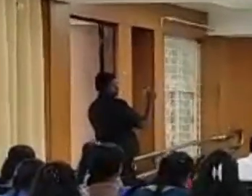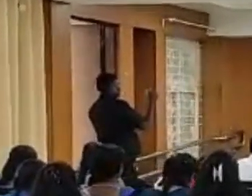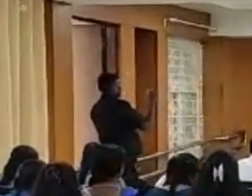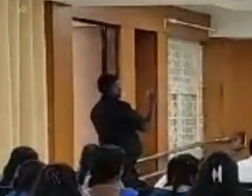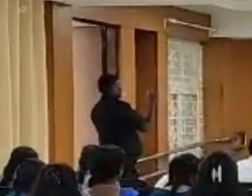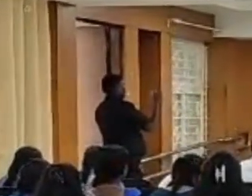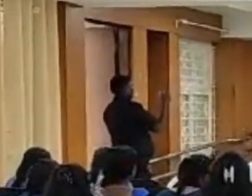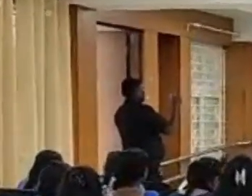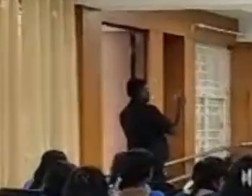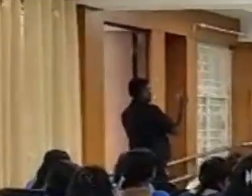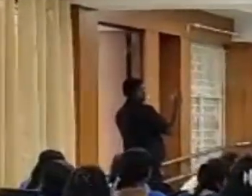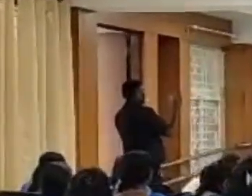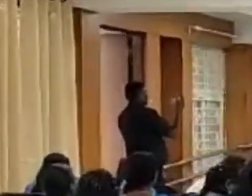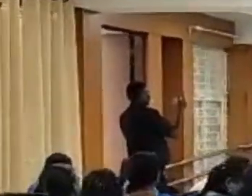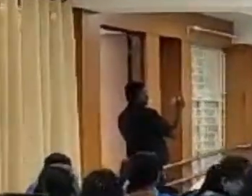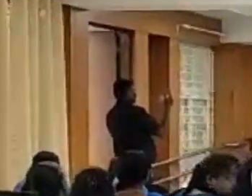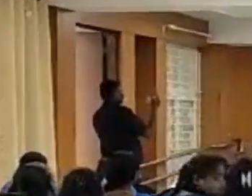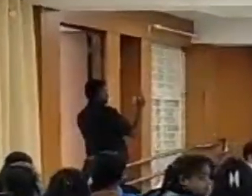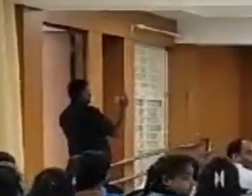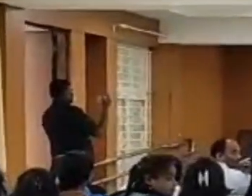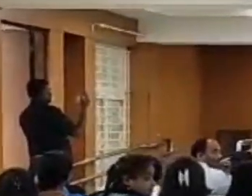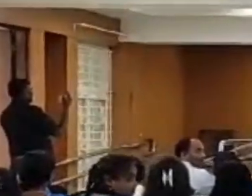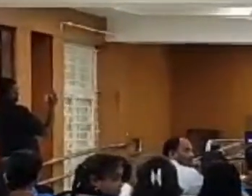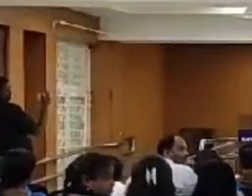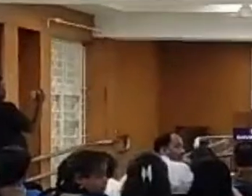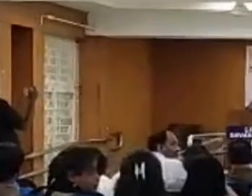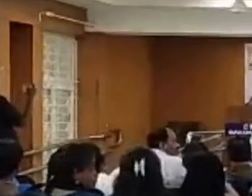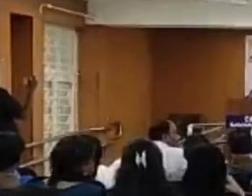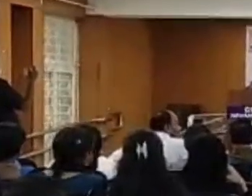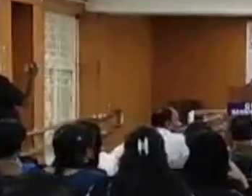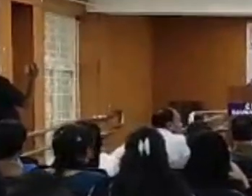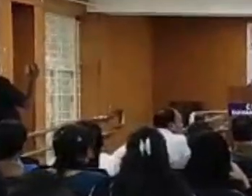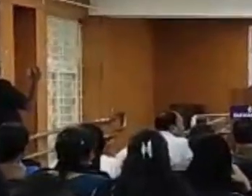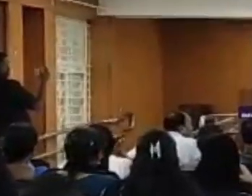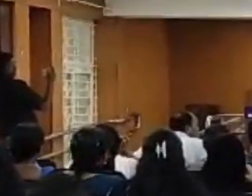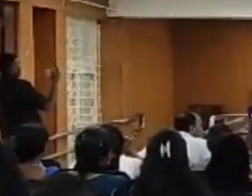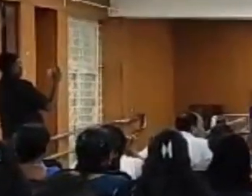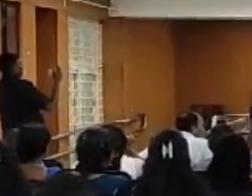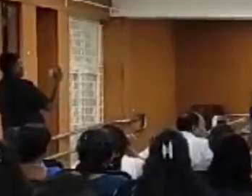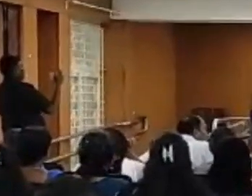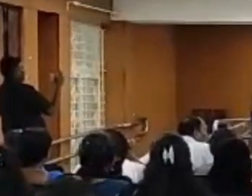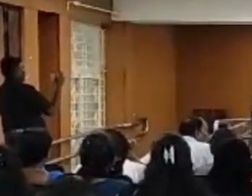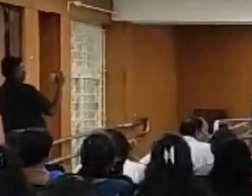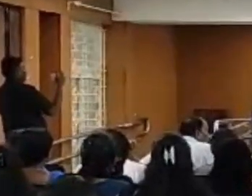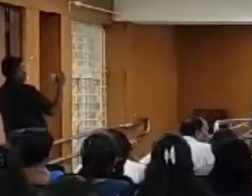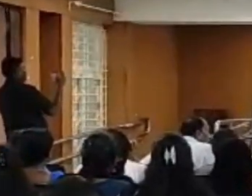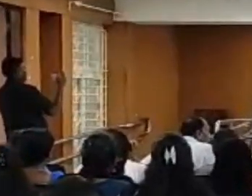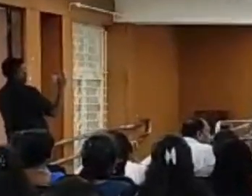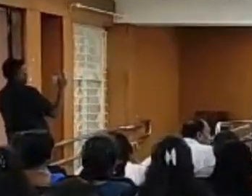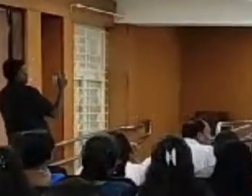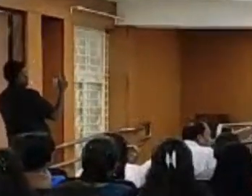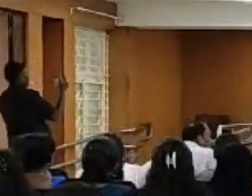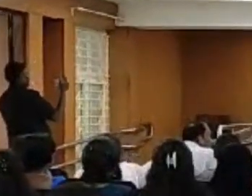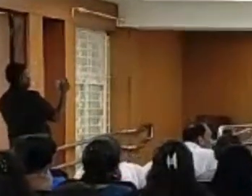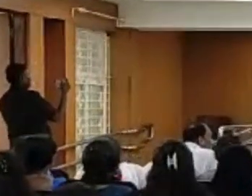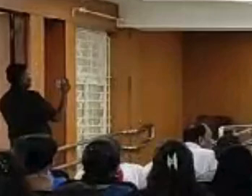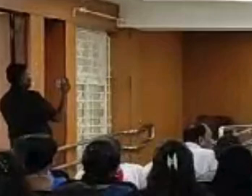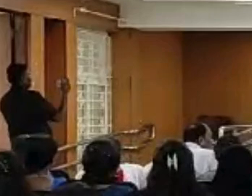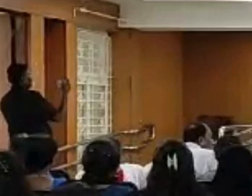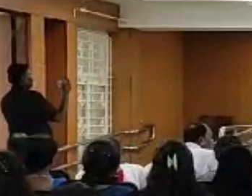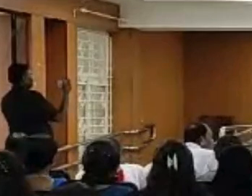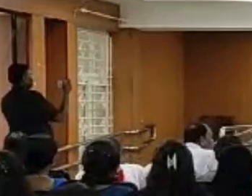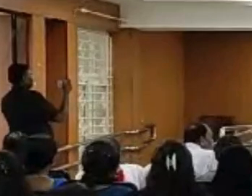ತೋರಿಸಿದ್ರೆ ಹಂಗೆ 8ನೇ ಕ್ಲಾಸ್ ಬಂದೆ. 1ರಿಂದ 8ನೇ ಕ್ಲಾಸ್ ಬಂದ್ಮೇಲೆ ಕಿವಿದು ಗೊತ್ತಾಗಿತ್ತು, ಕಿವಿ ಕೇಳಲ್ಲ